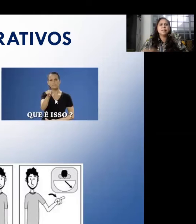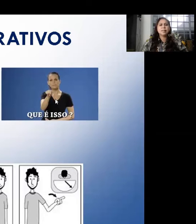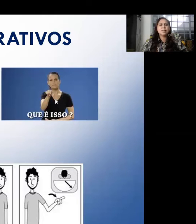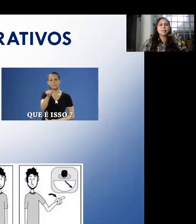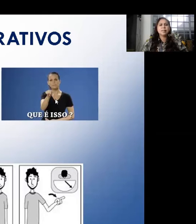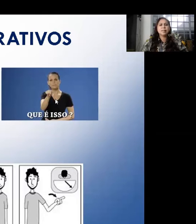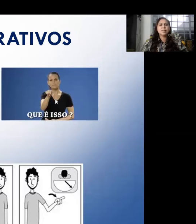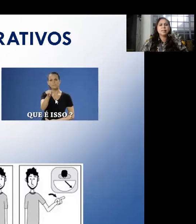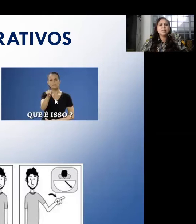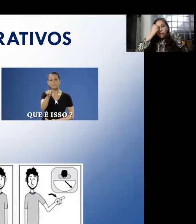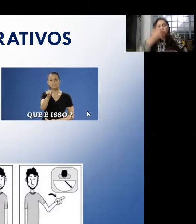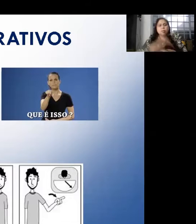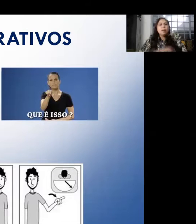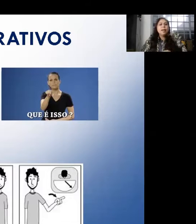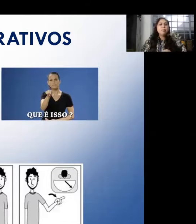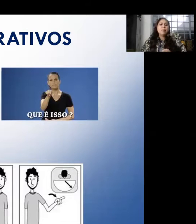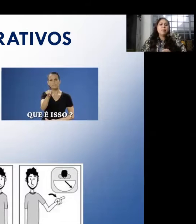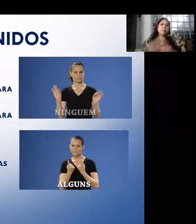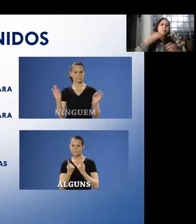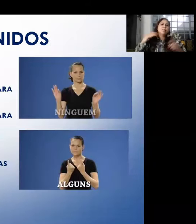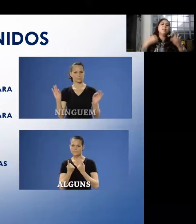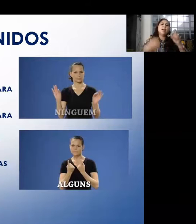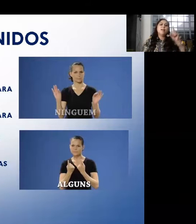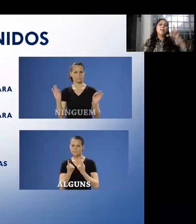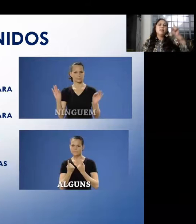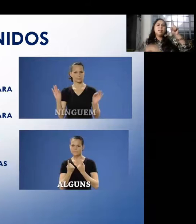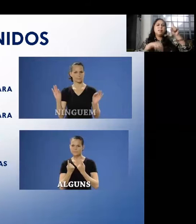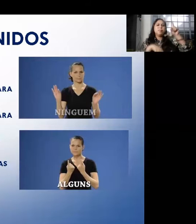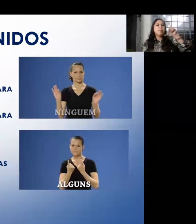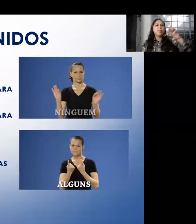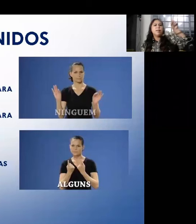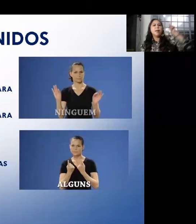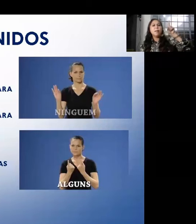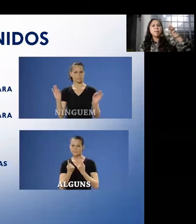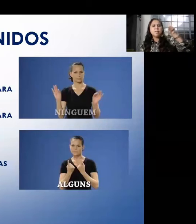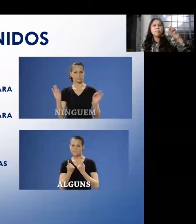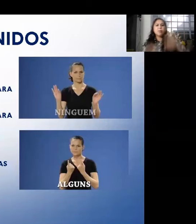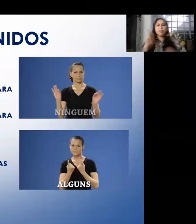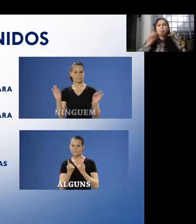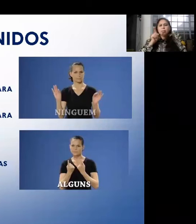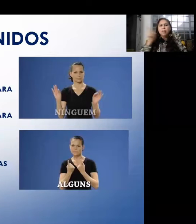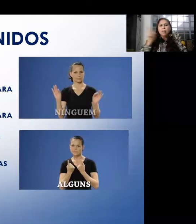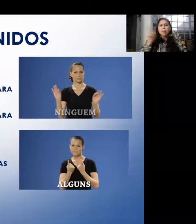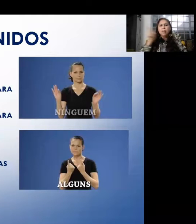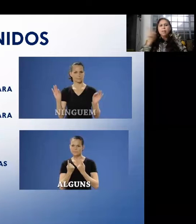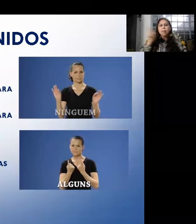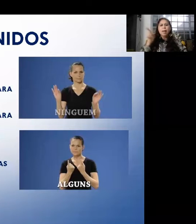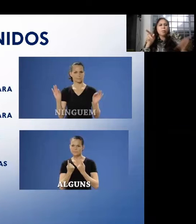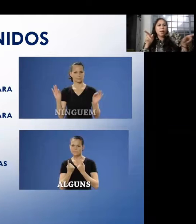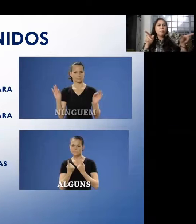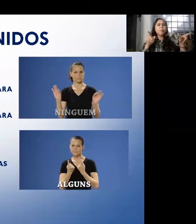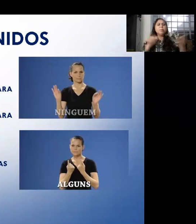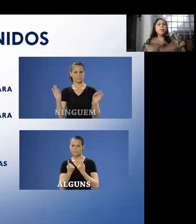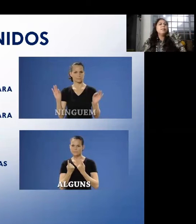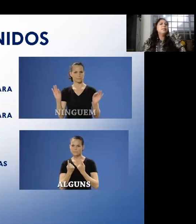Dani. Só relembrando, esse aqui, não, esse apontamento lá,